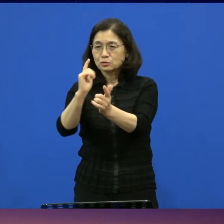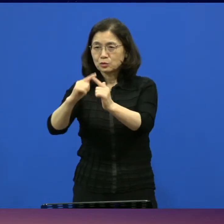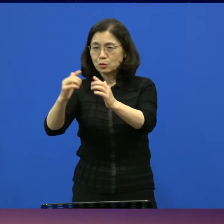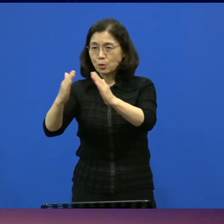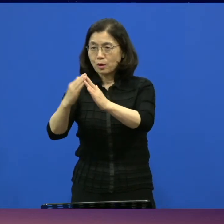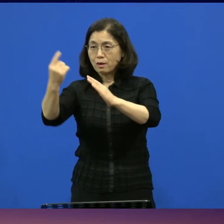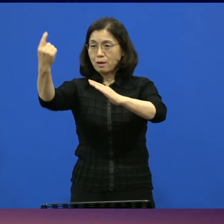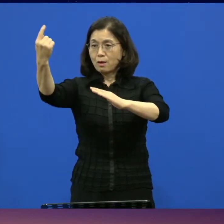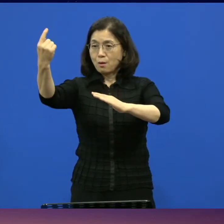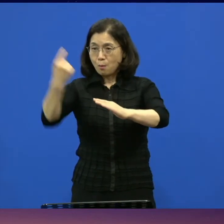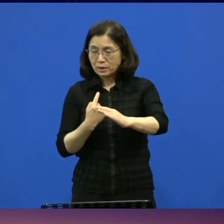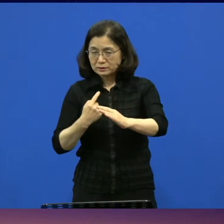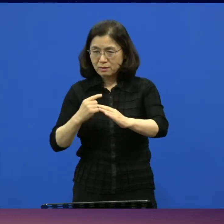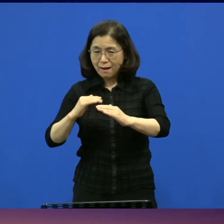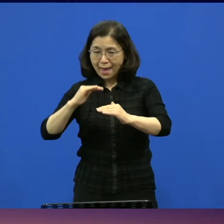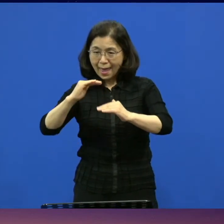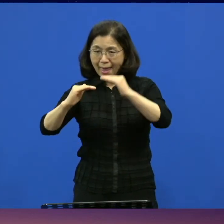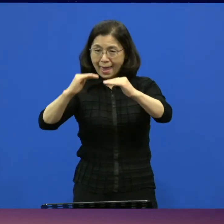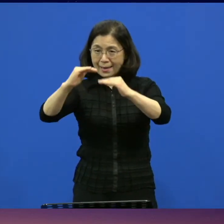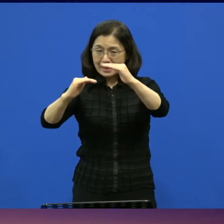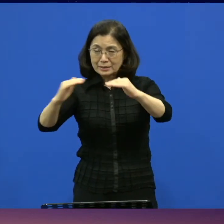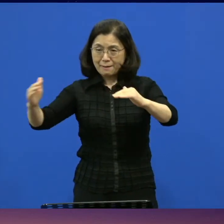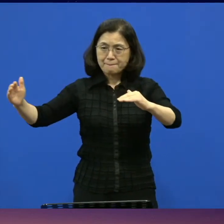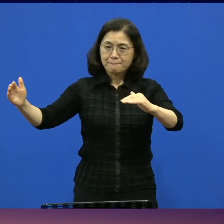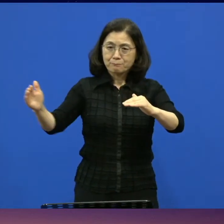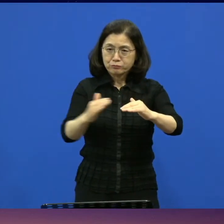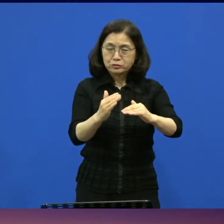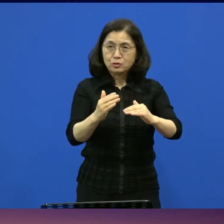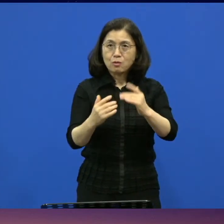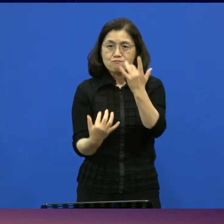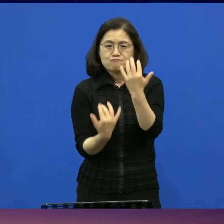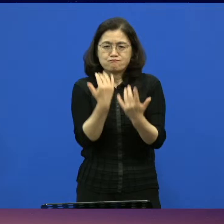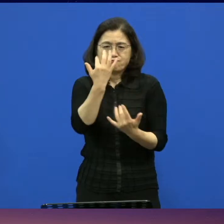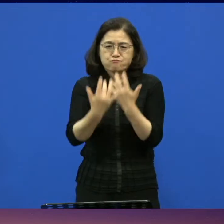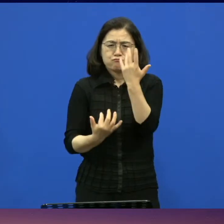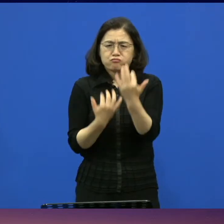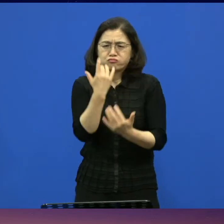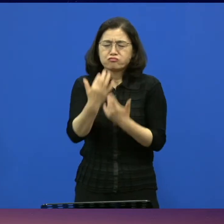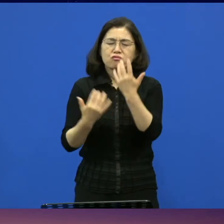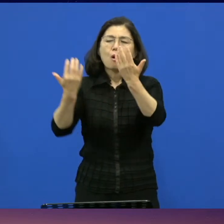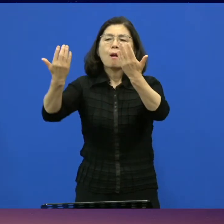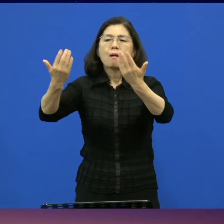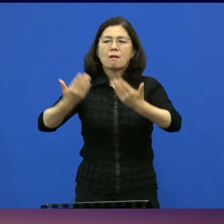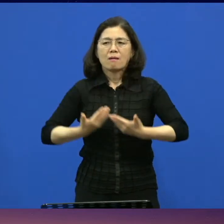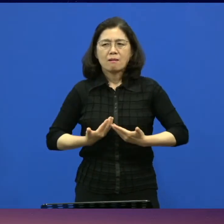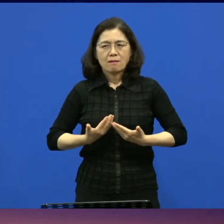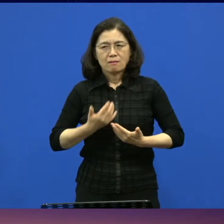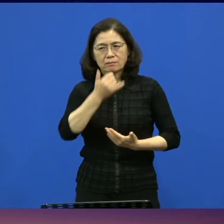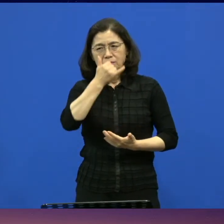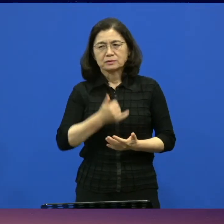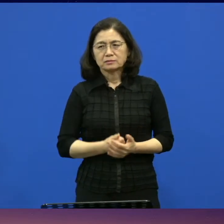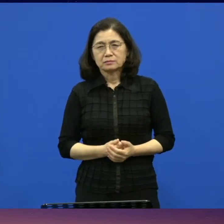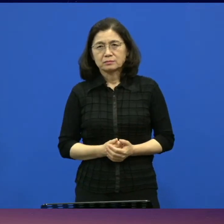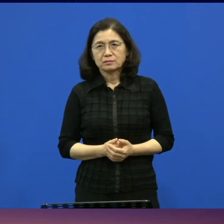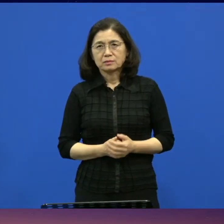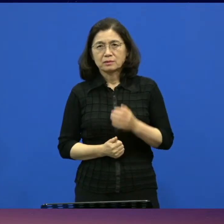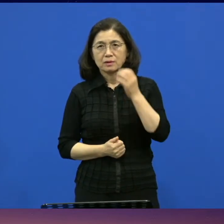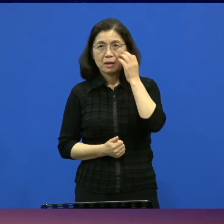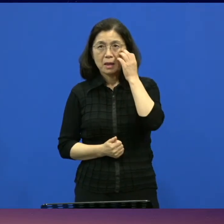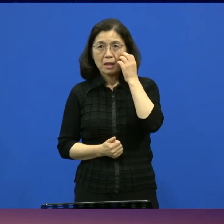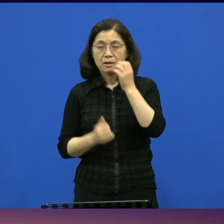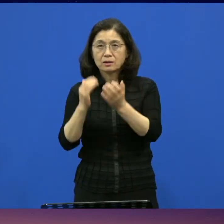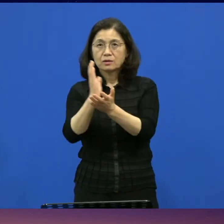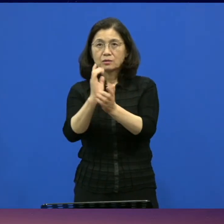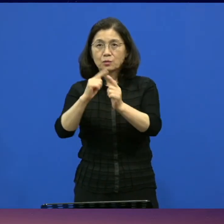막 불 받는다 그러니까 그 선교사님이 제가 그렇습니다 그러더라고. 자기가 그렇다. 오면 막 그냥